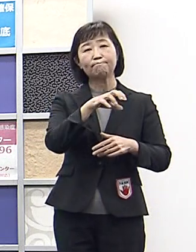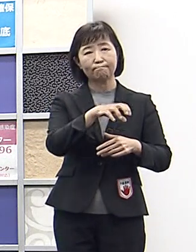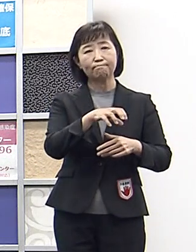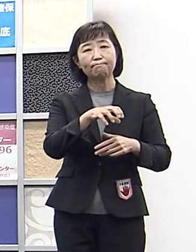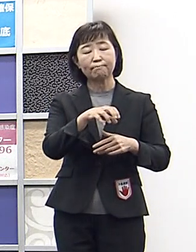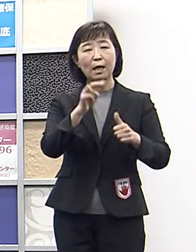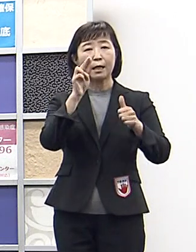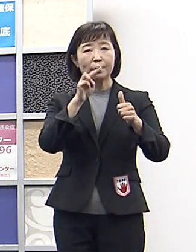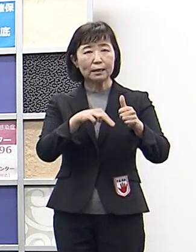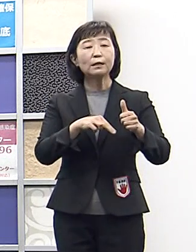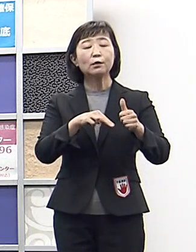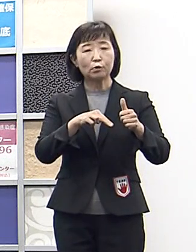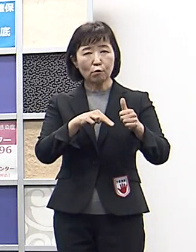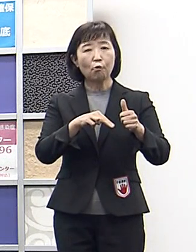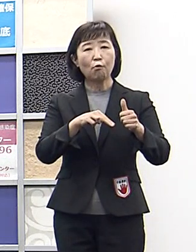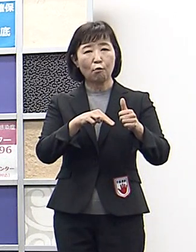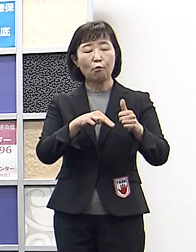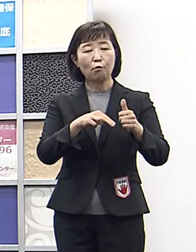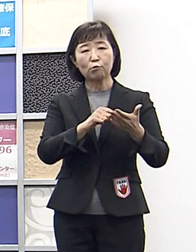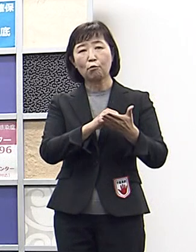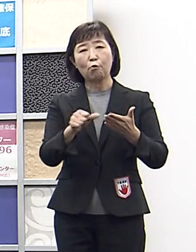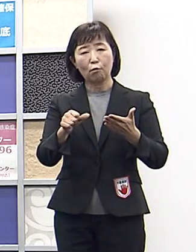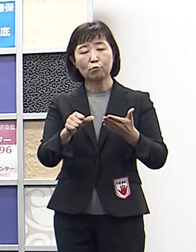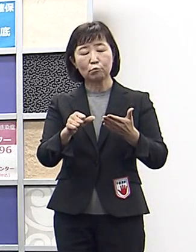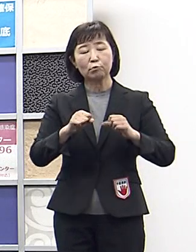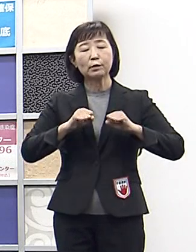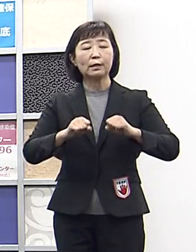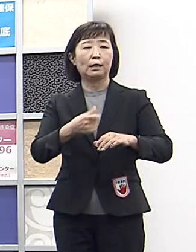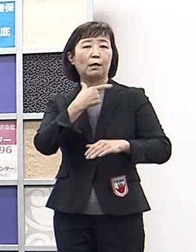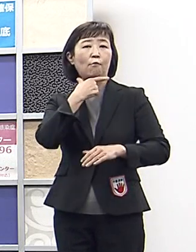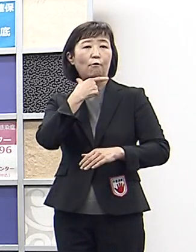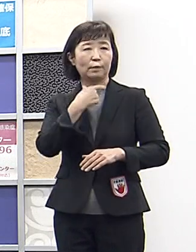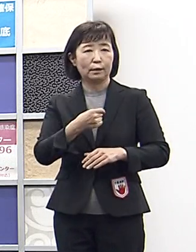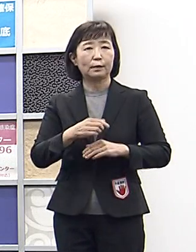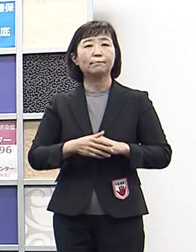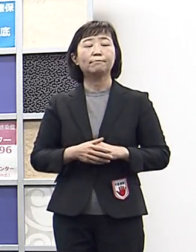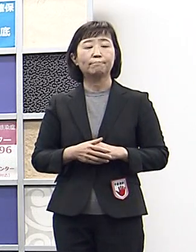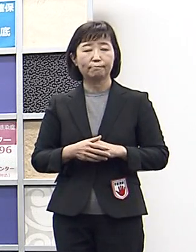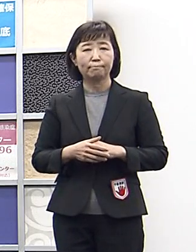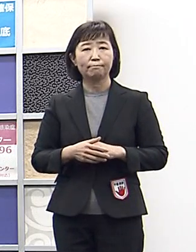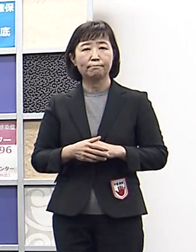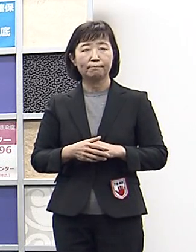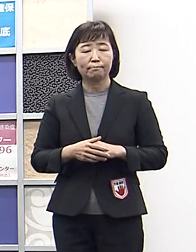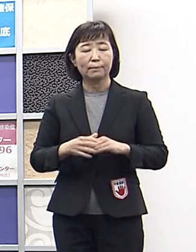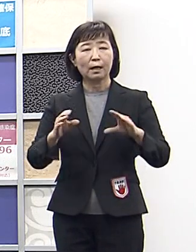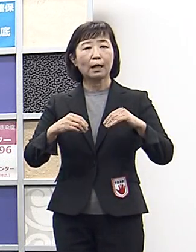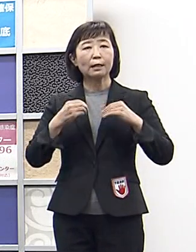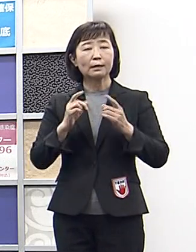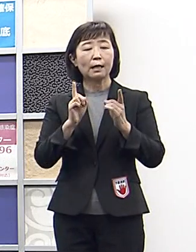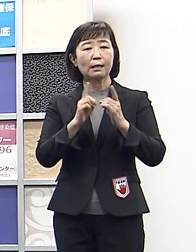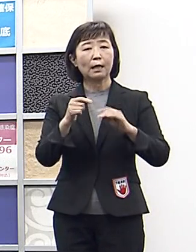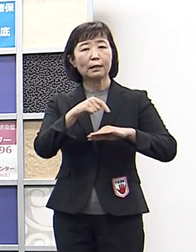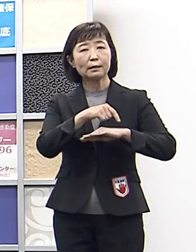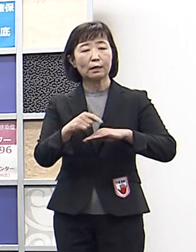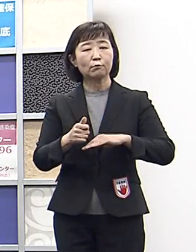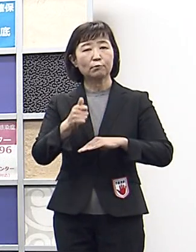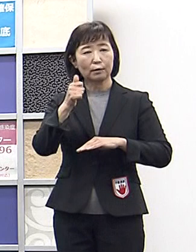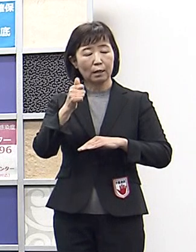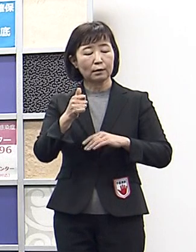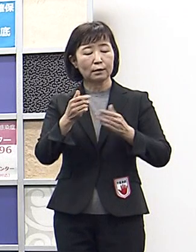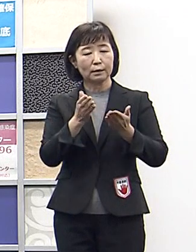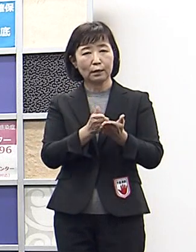取得をにチャレンジしていただきたいと思いますそれでは感染症対策官から詳細の説明を